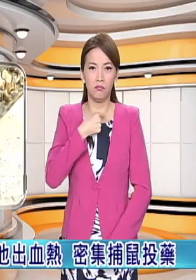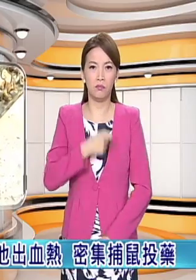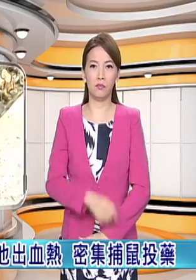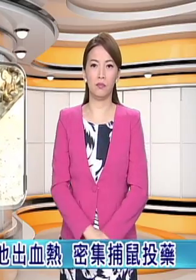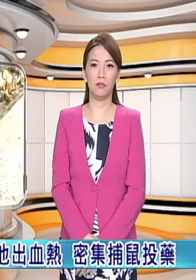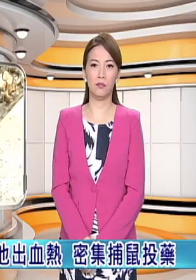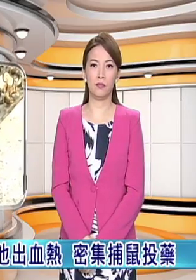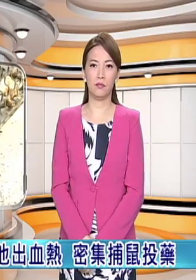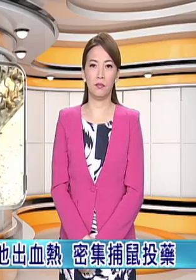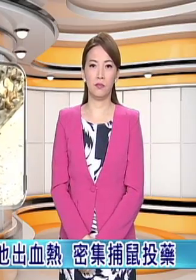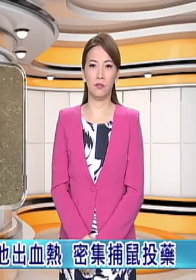药灭鼠。